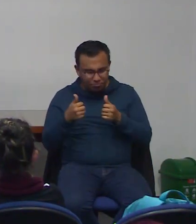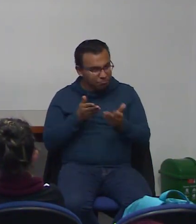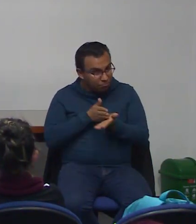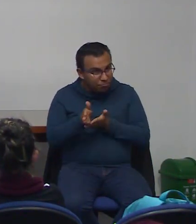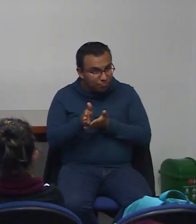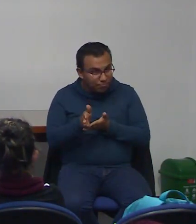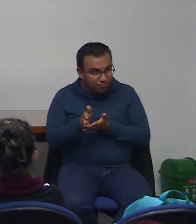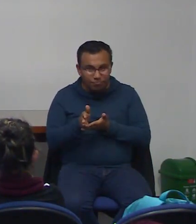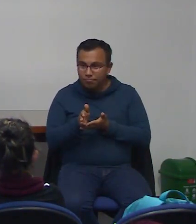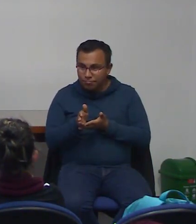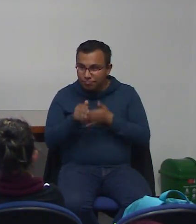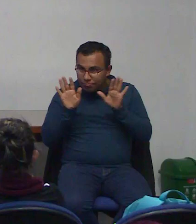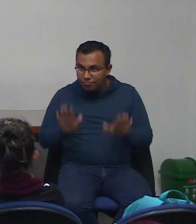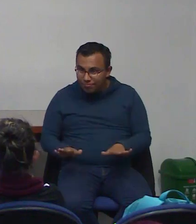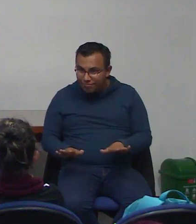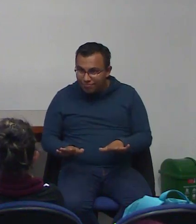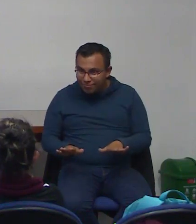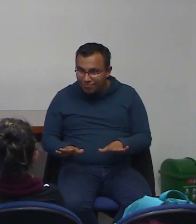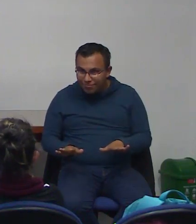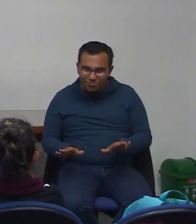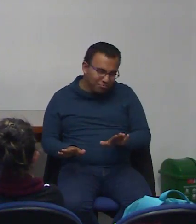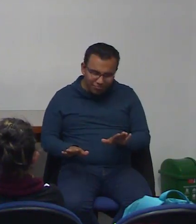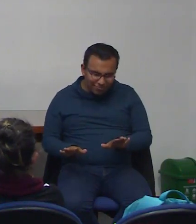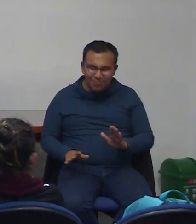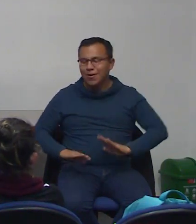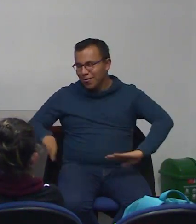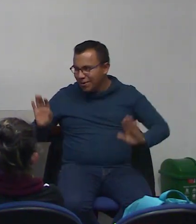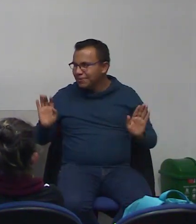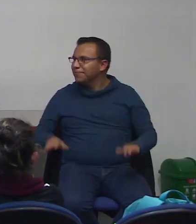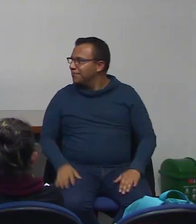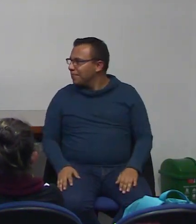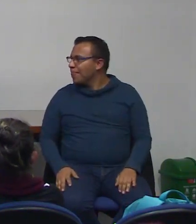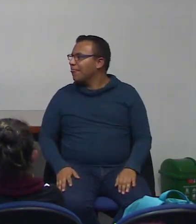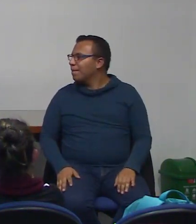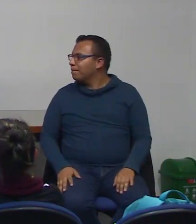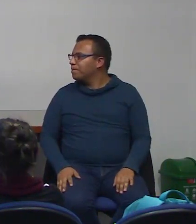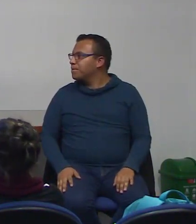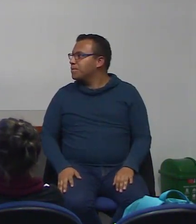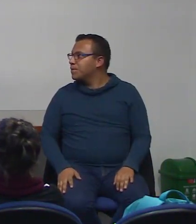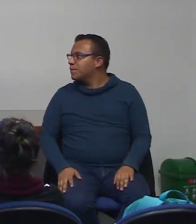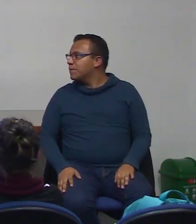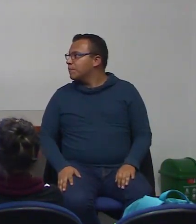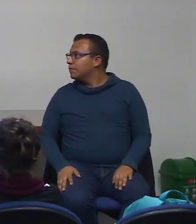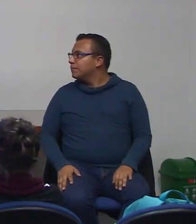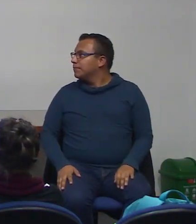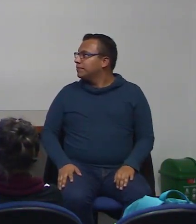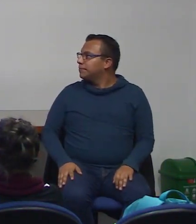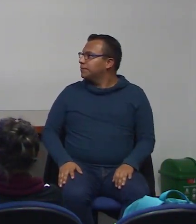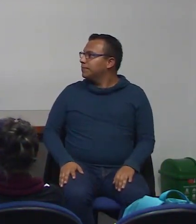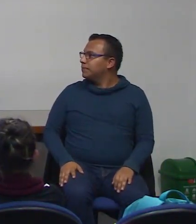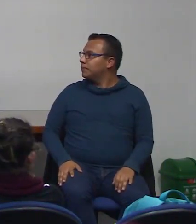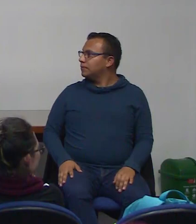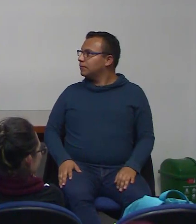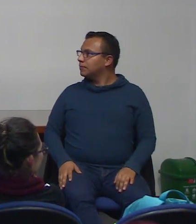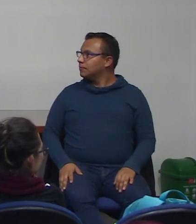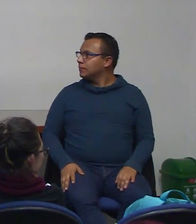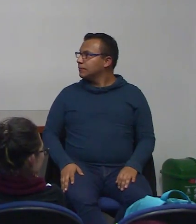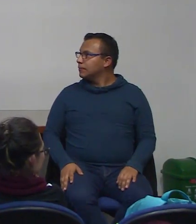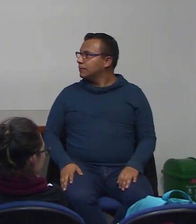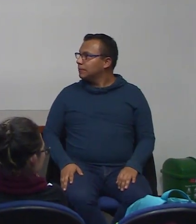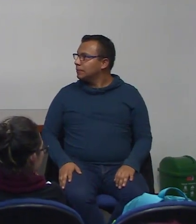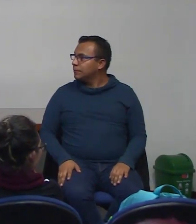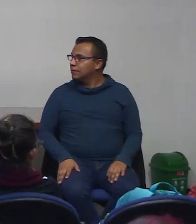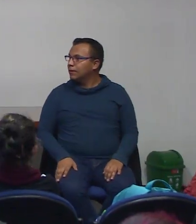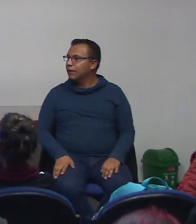seguimos paramos no bueno chévere listo entonces a ver